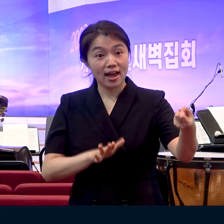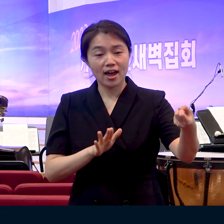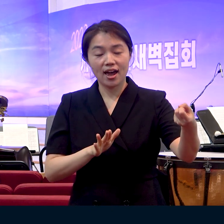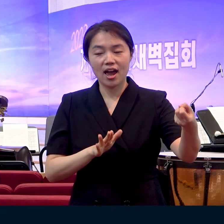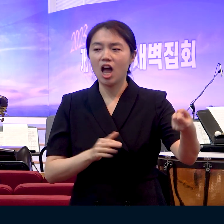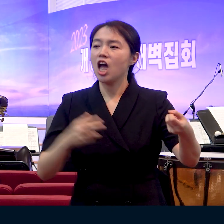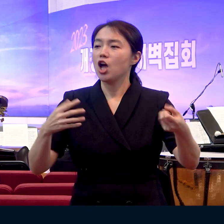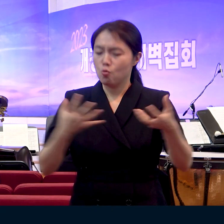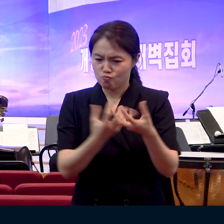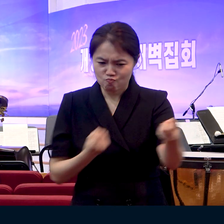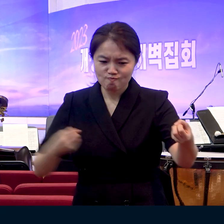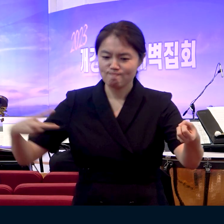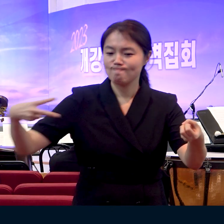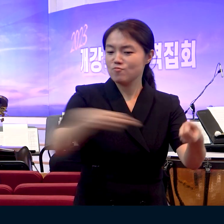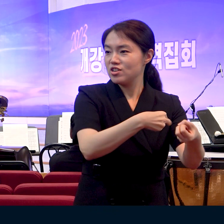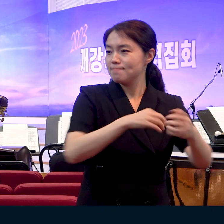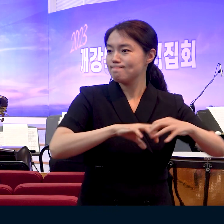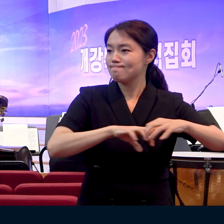아닙니다.